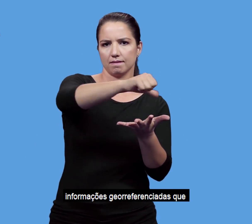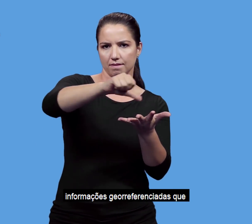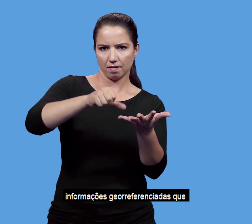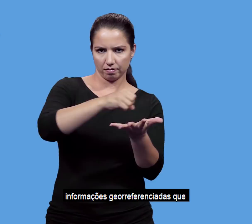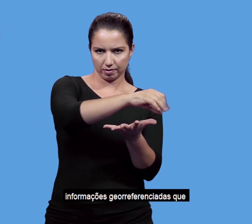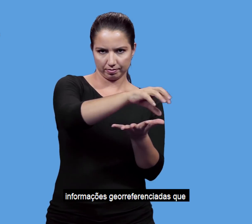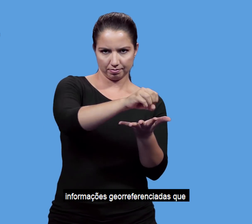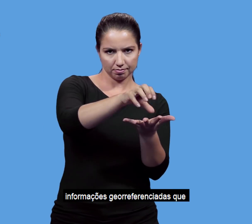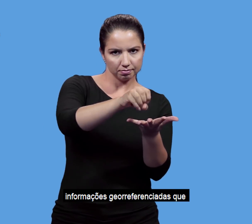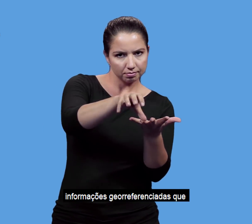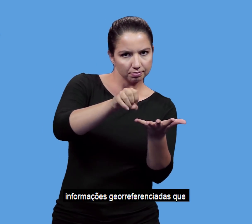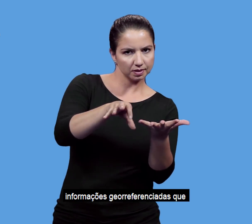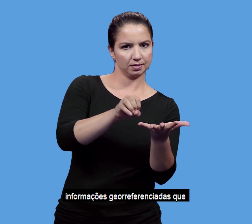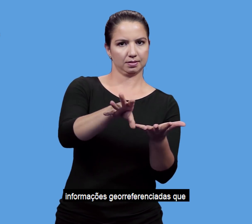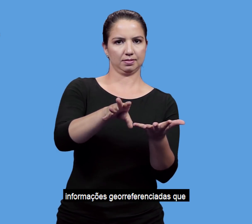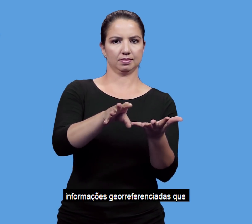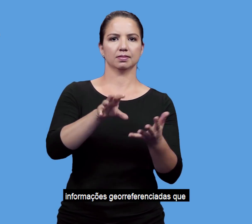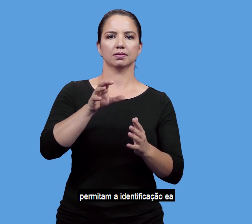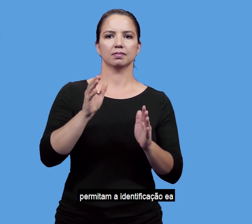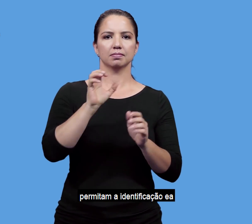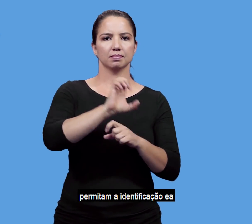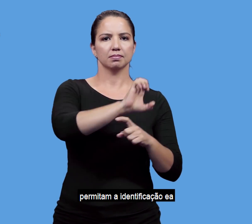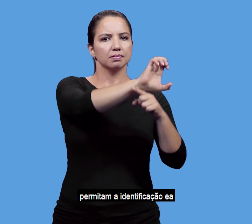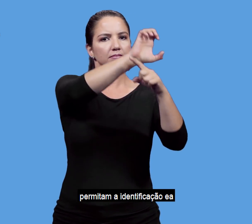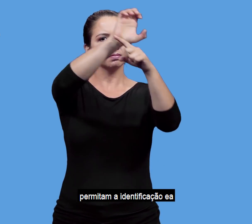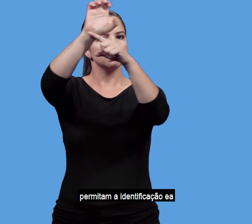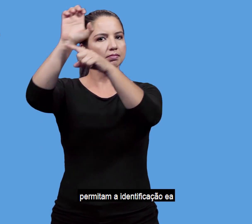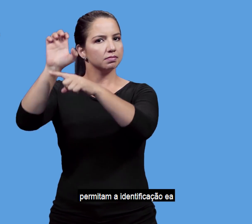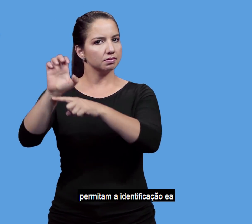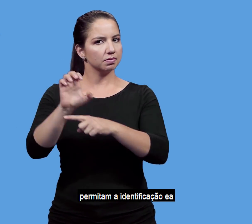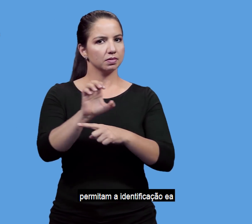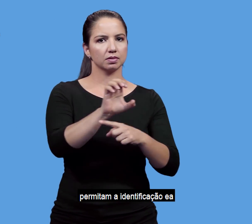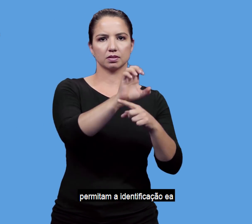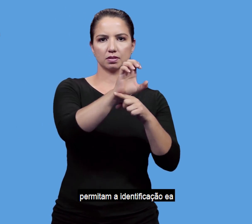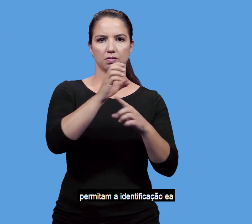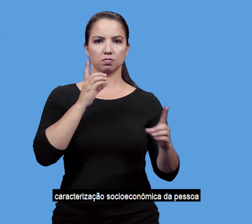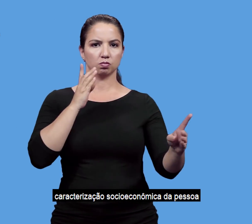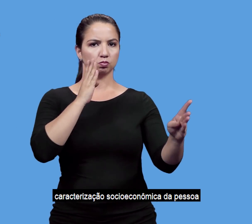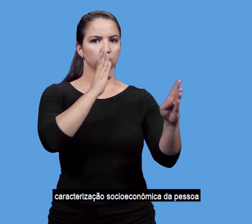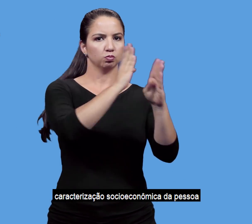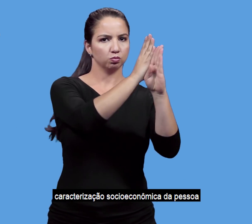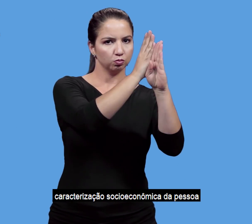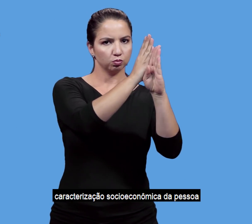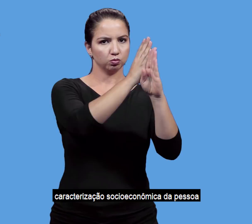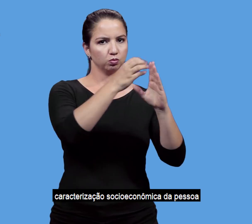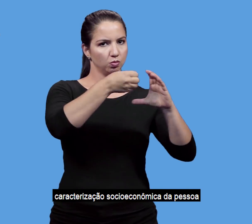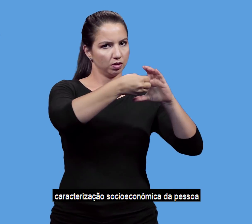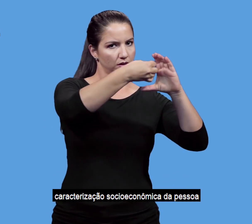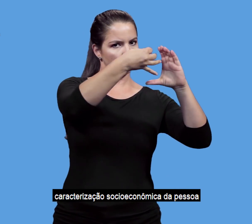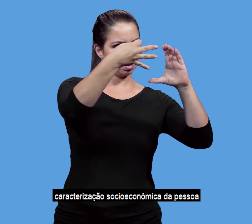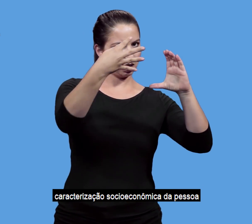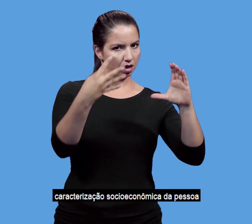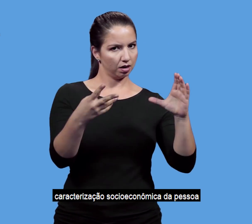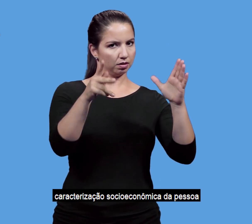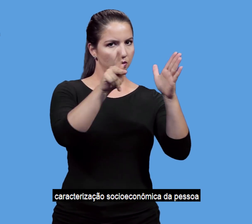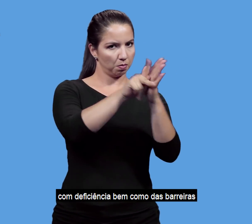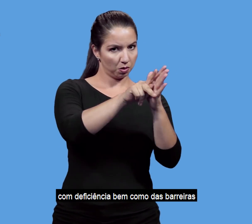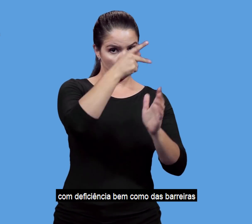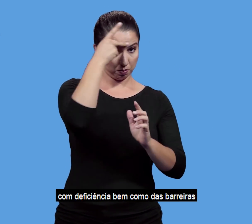georreferenciadas que permitam a identificação ea caracterização socioeconômica da pessoa com deficiência